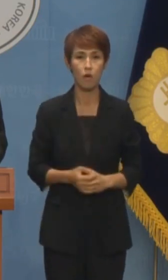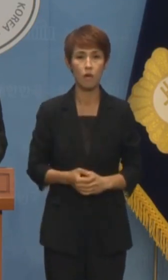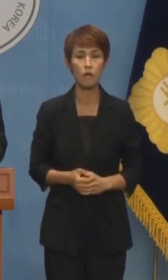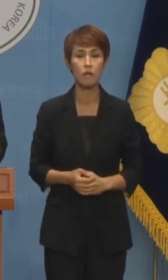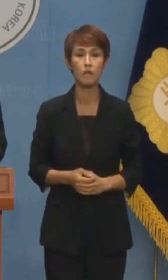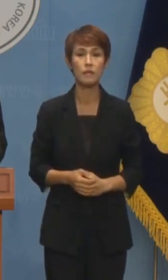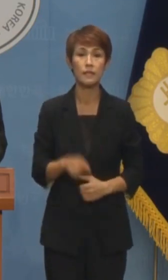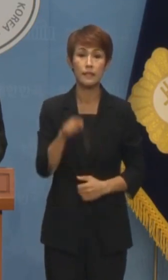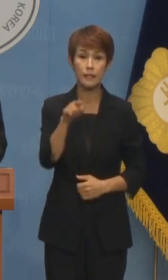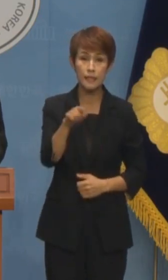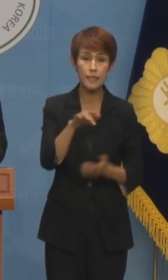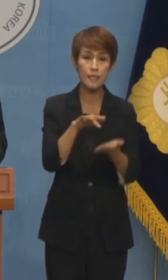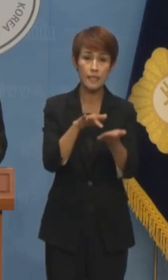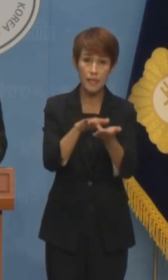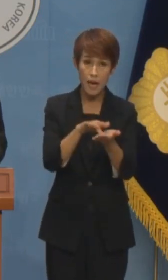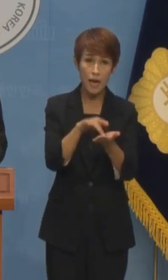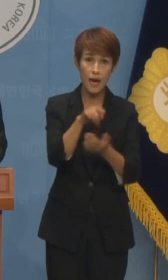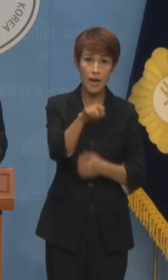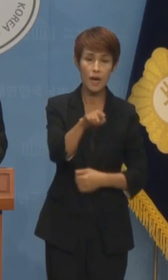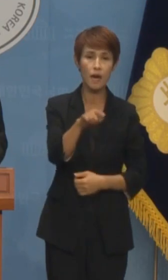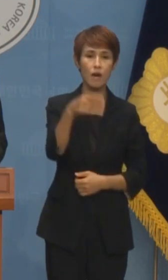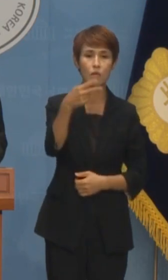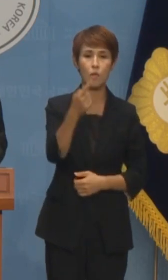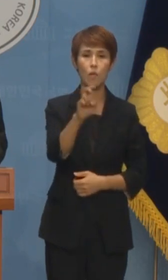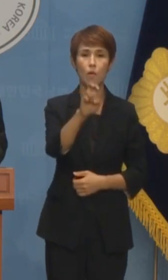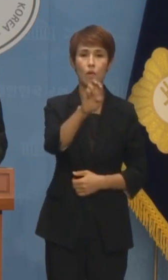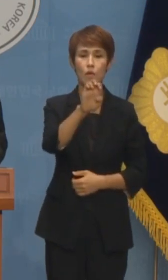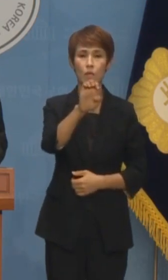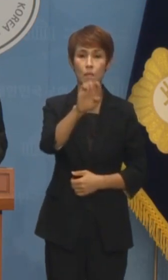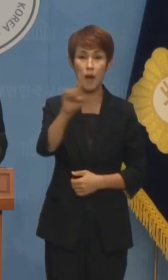메틸페니데이트 계열의 약물이며 도파민의